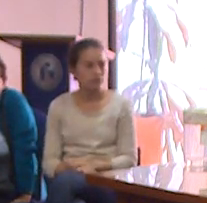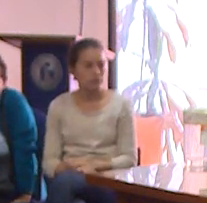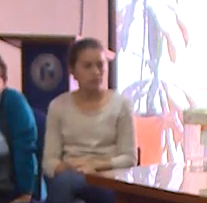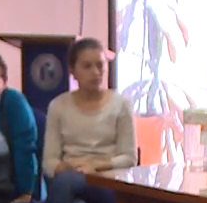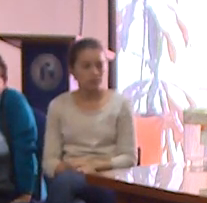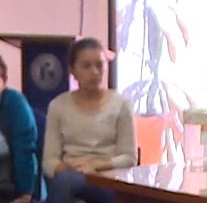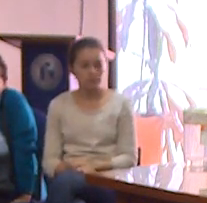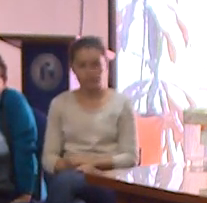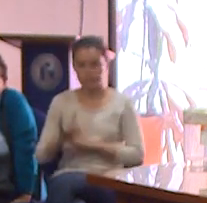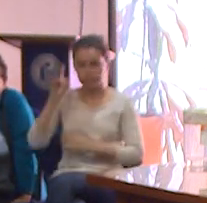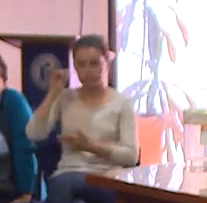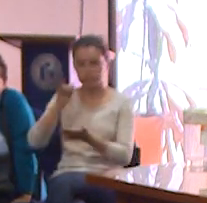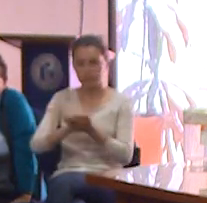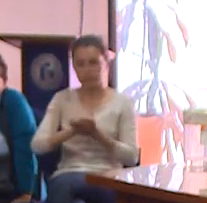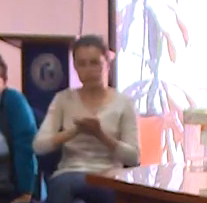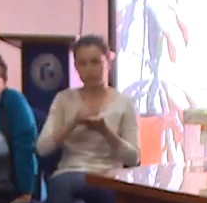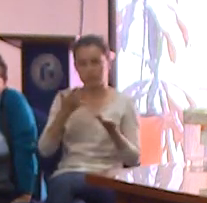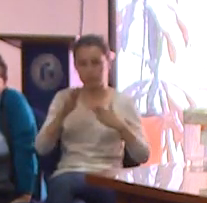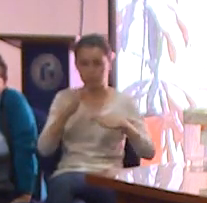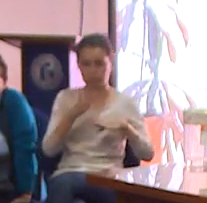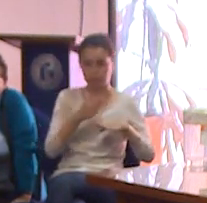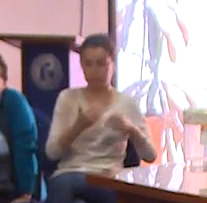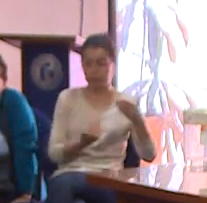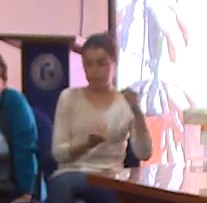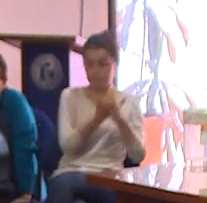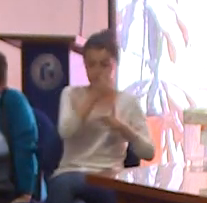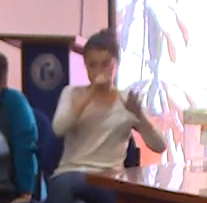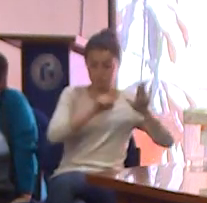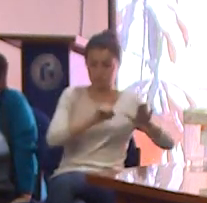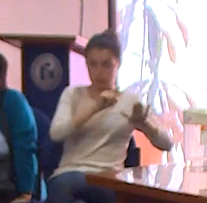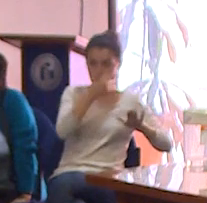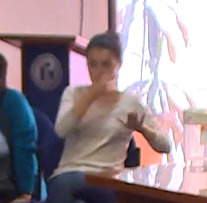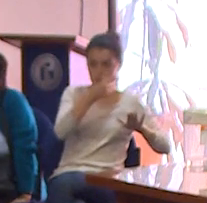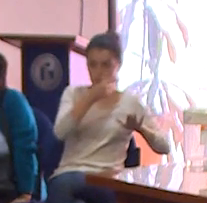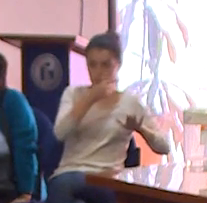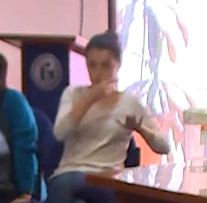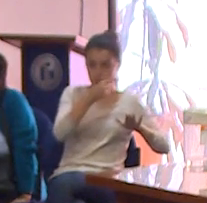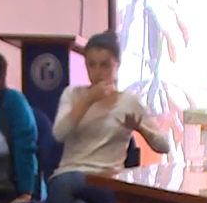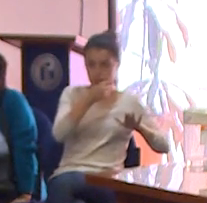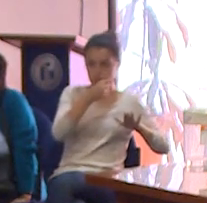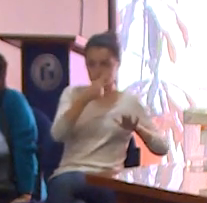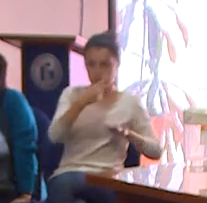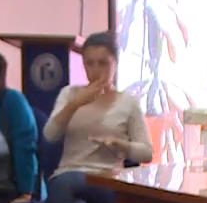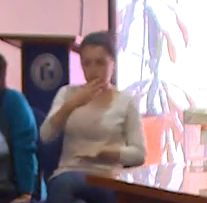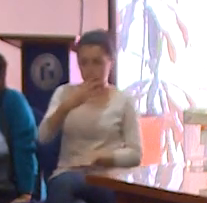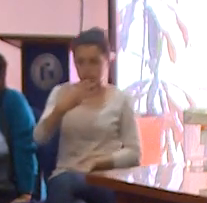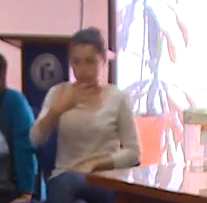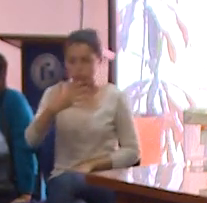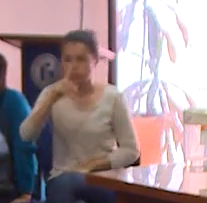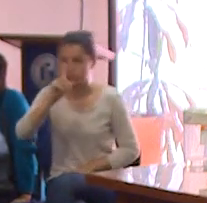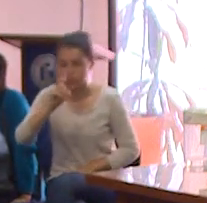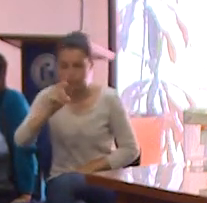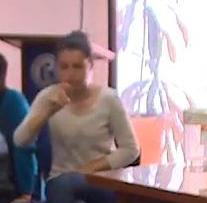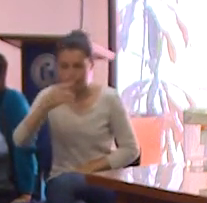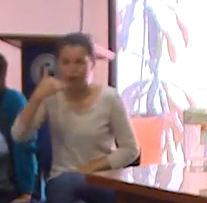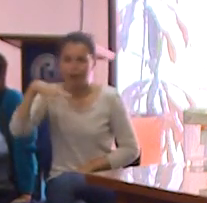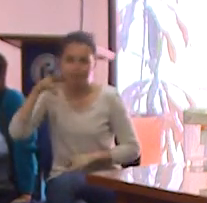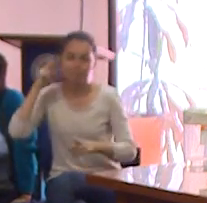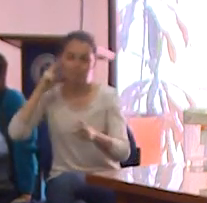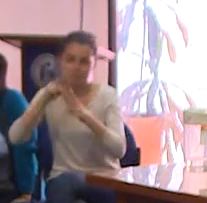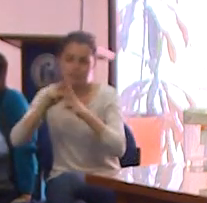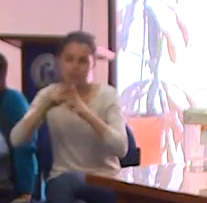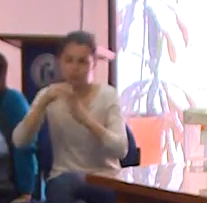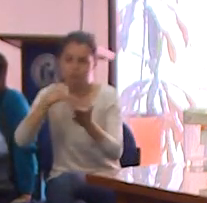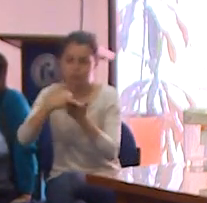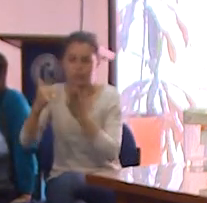al llegar a sexto, haber abordado una gran parte de las líneas, ¿no? Y lo otro es si